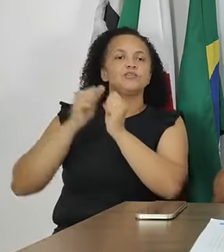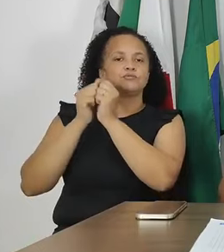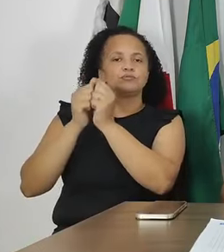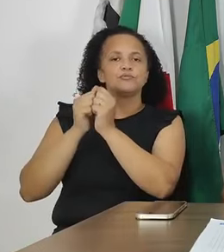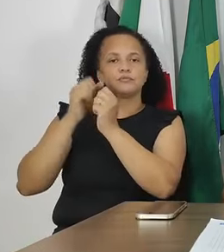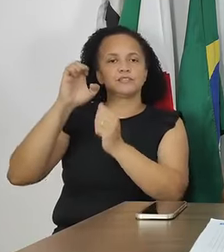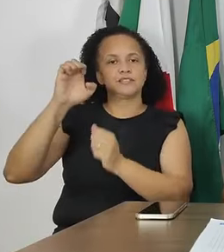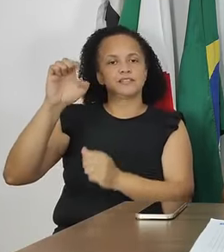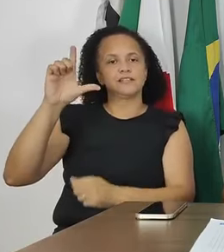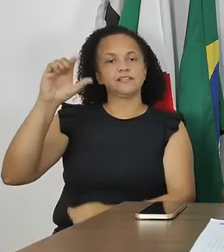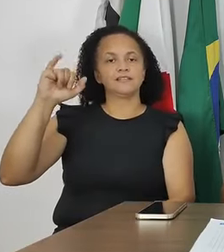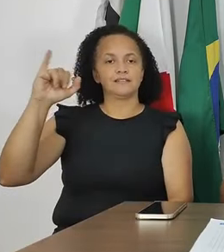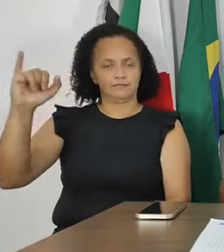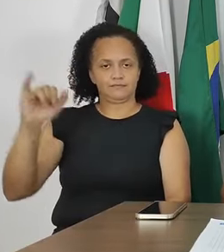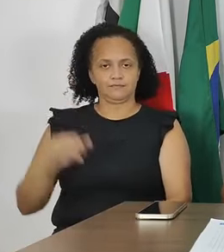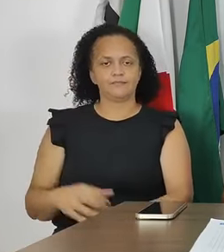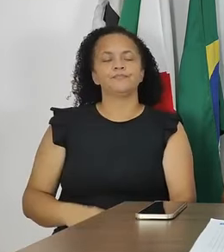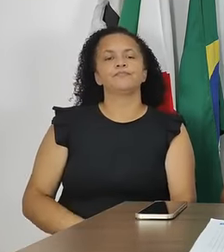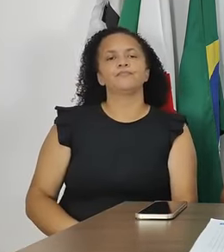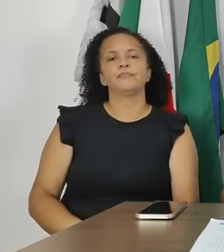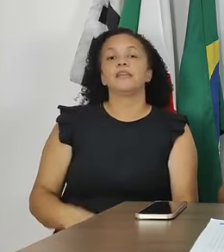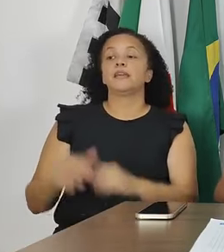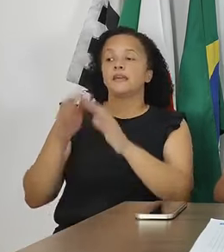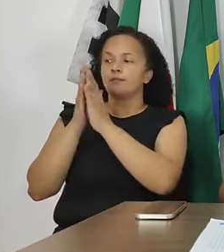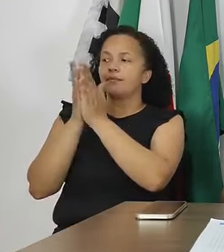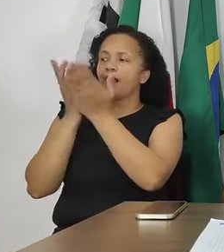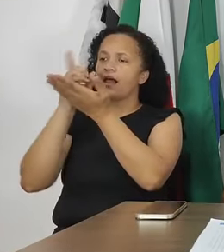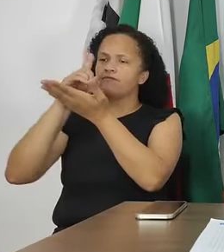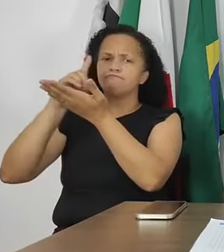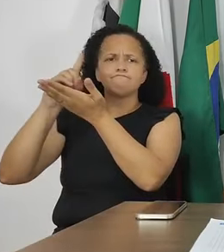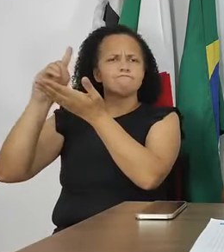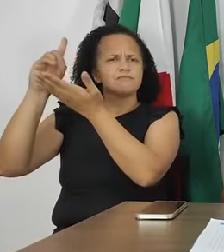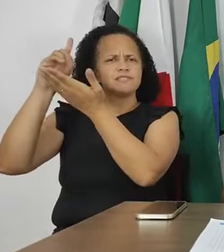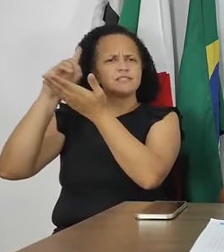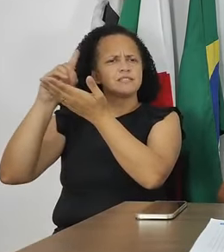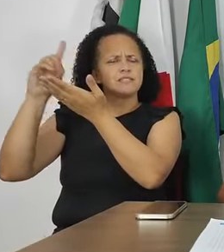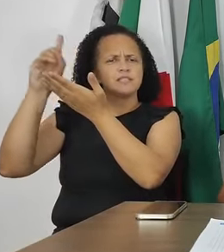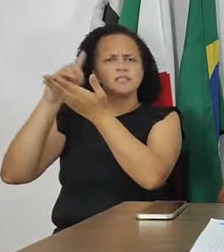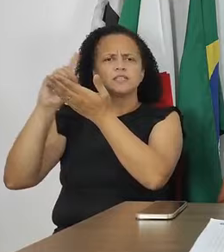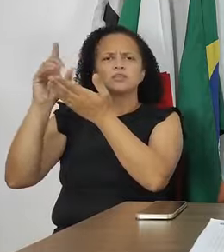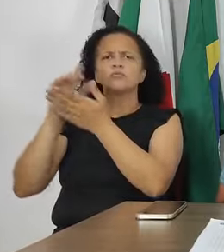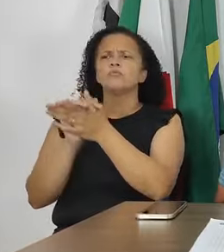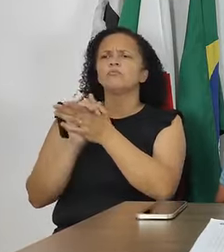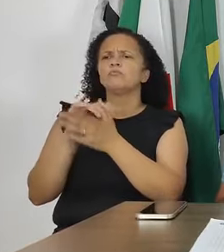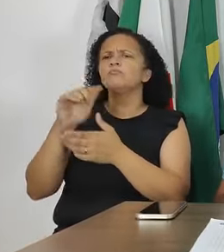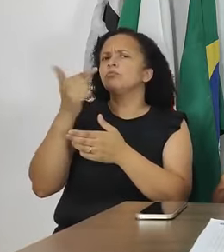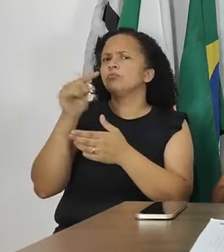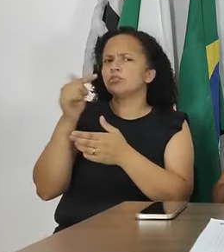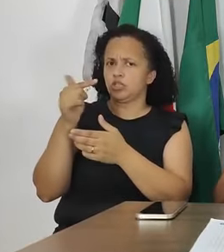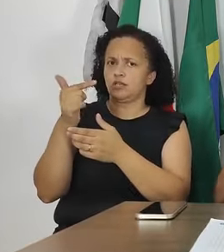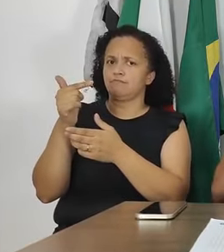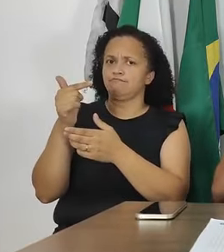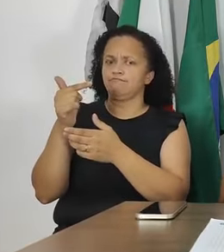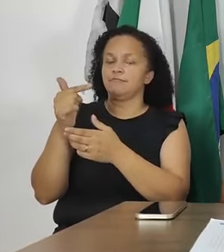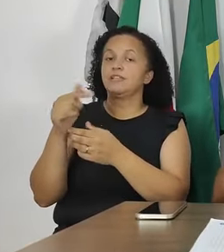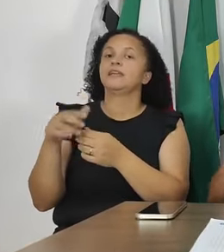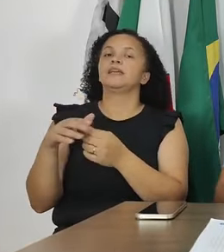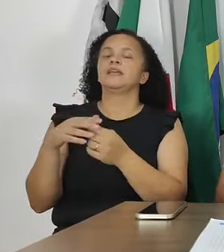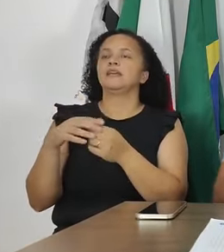E naqueles dias, a palavra do Senhor era muito rara e as visões não eram frequentes. Então a